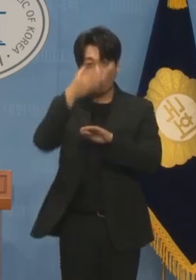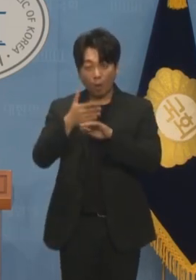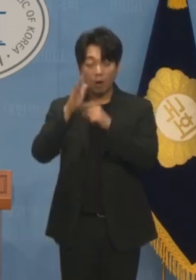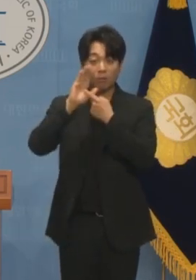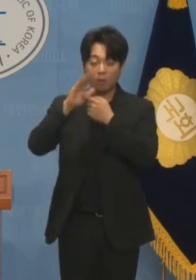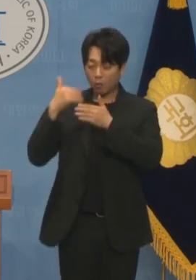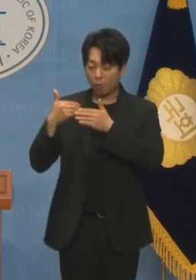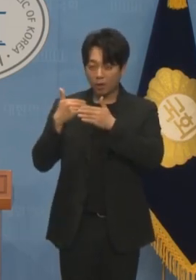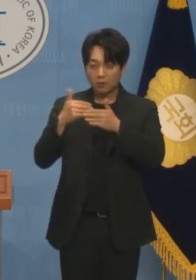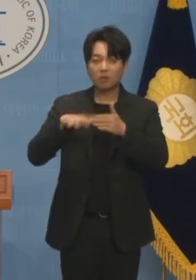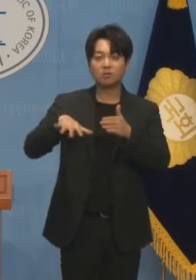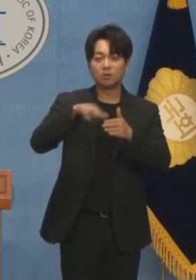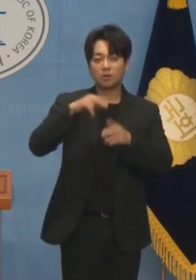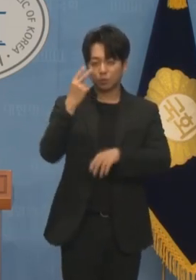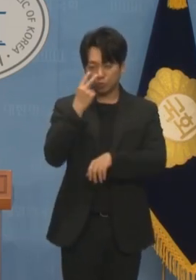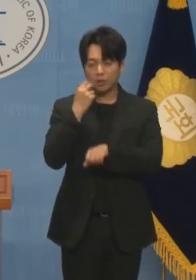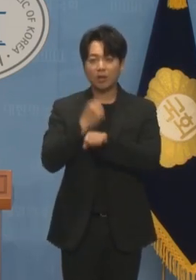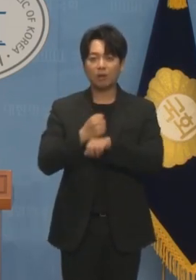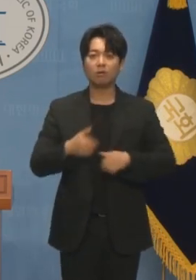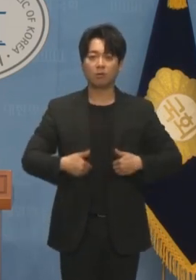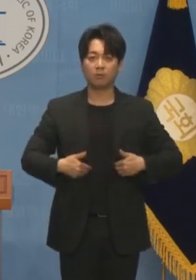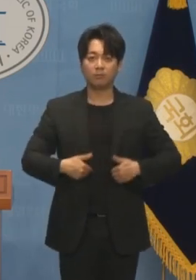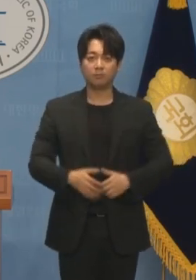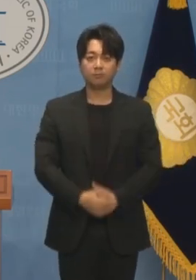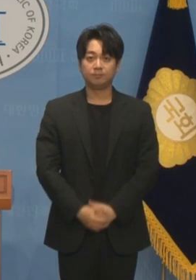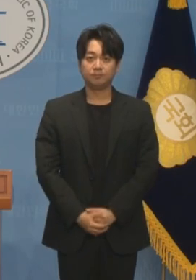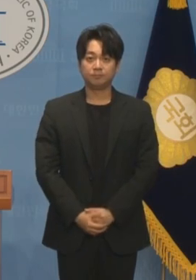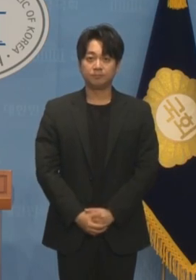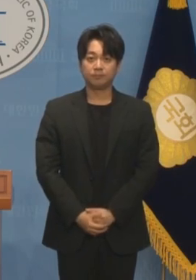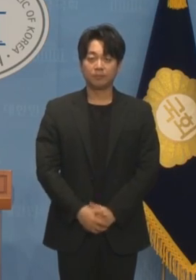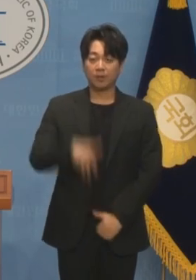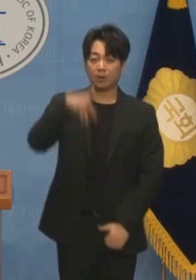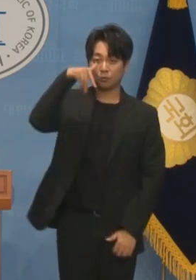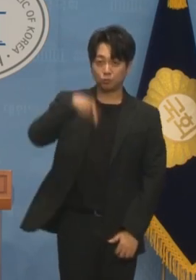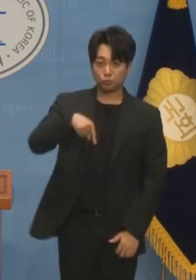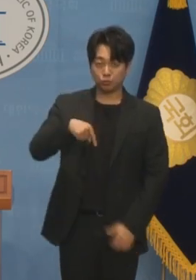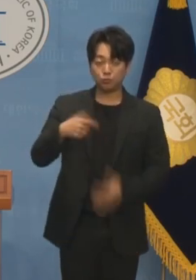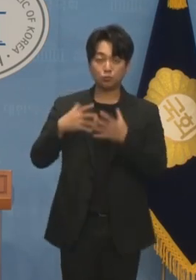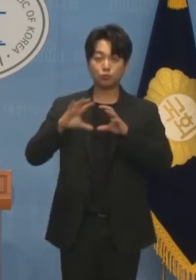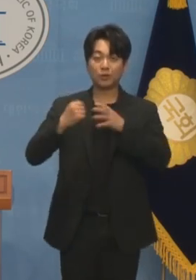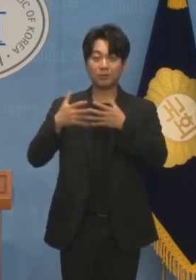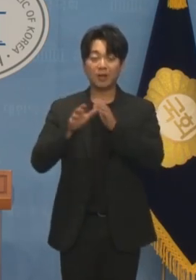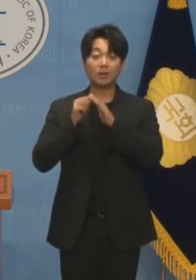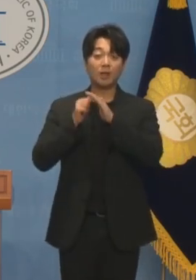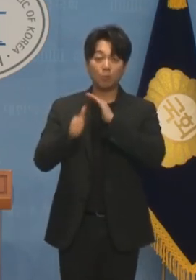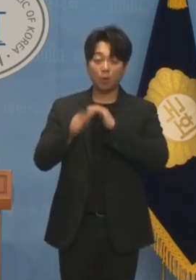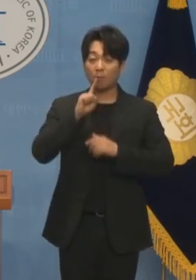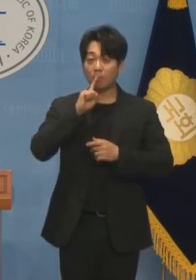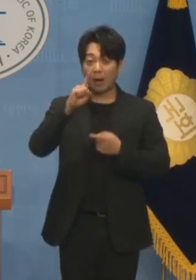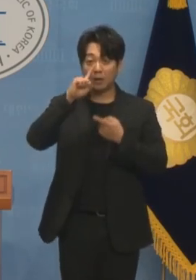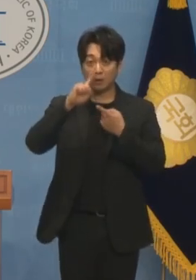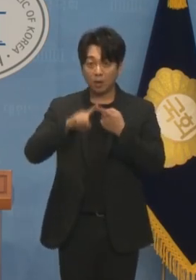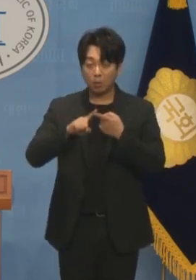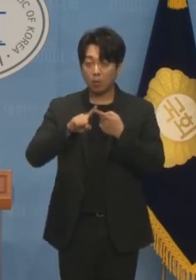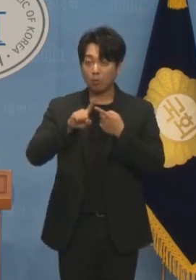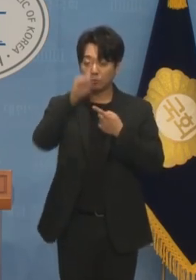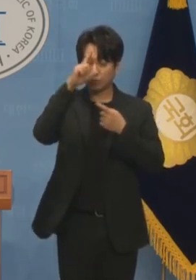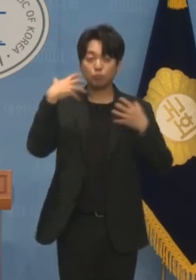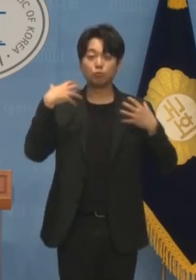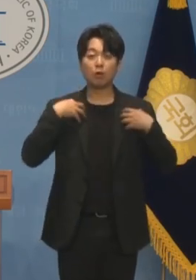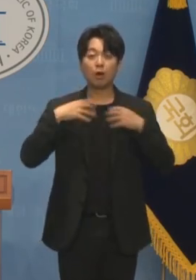낱낱이 공개하십시오 추경호 국민의 힘 원내대표에 따르면 당정 협의도 없었다는